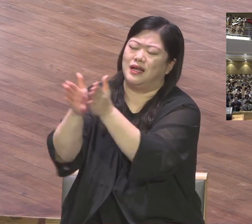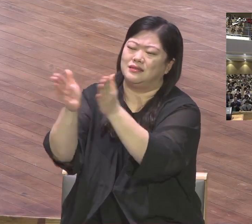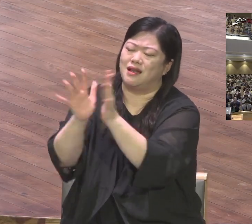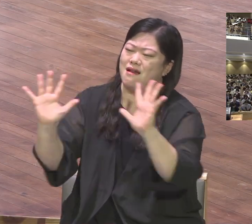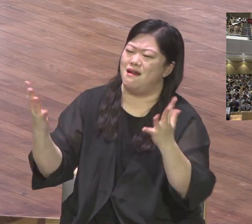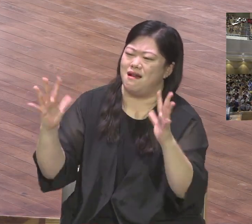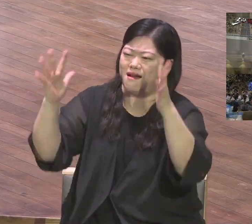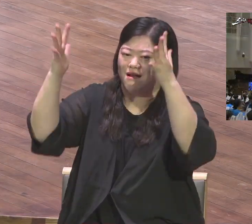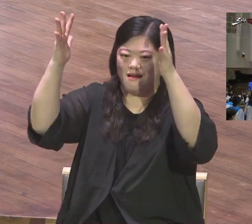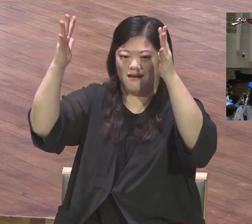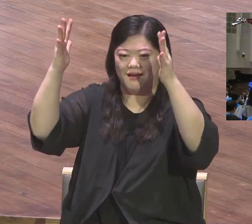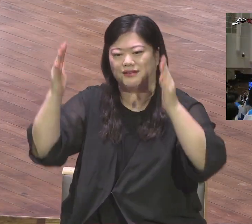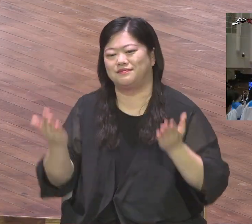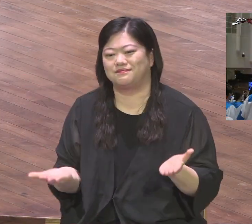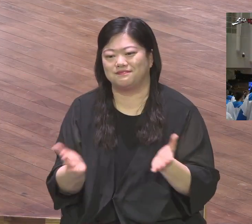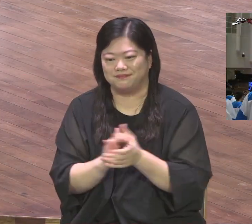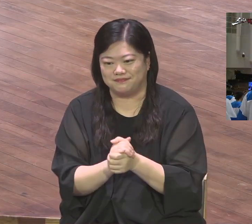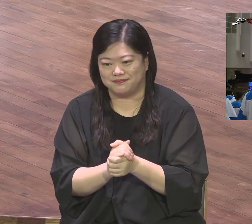아멘.